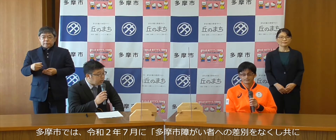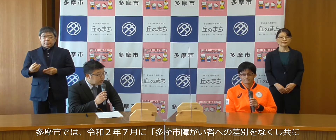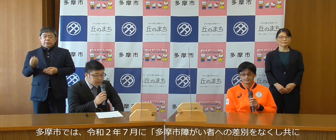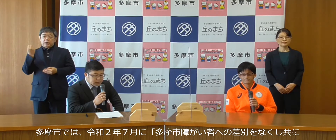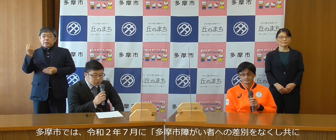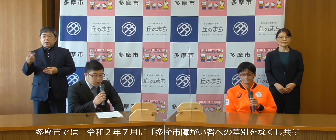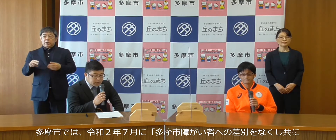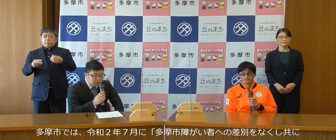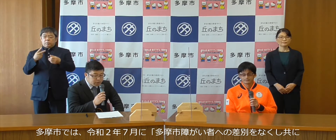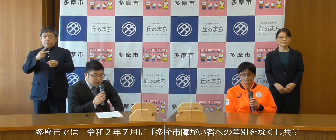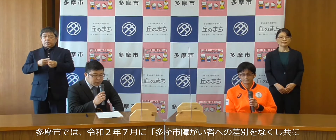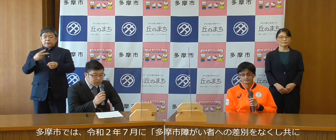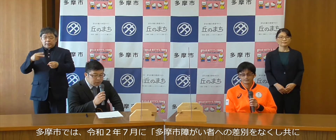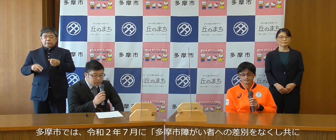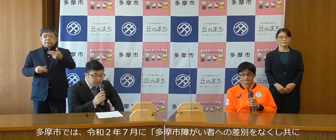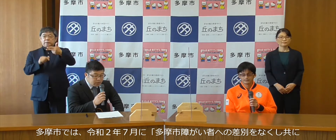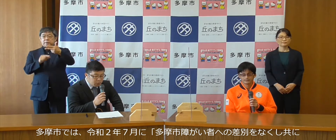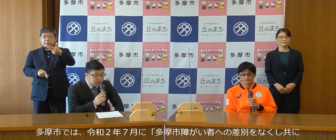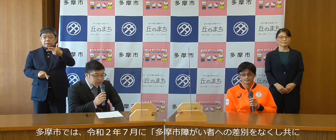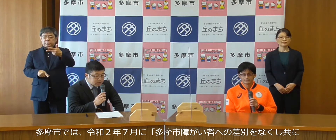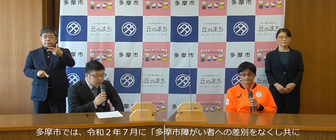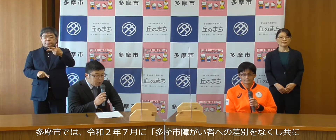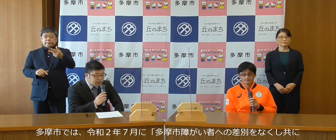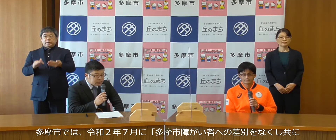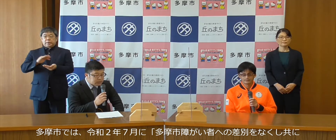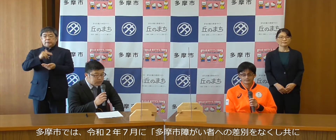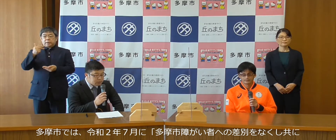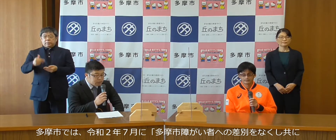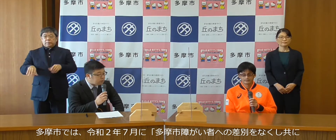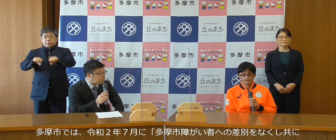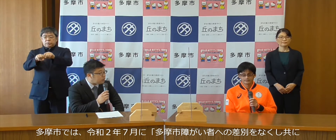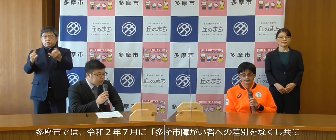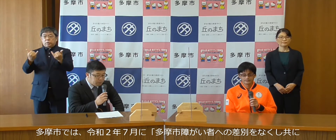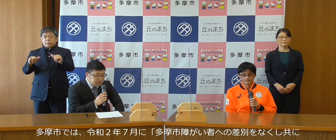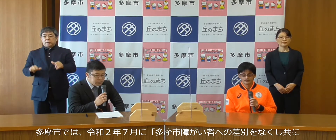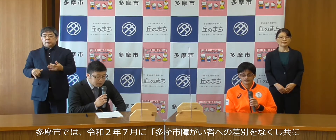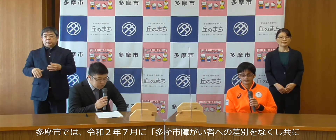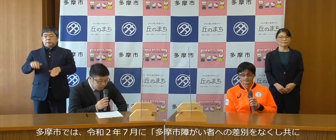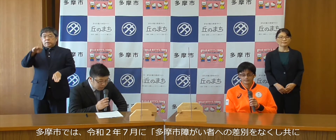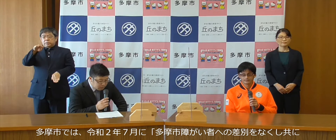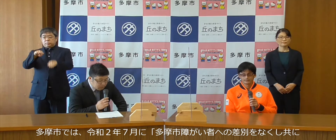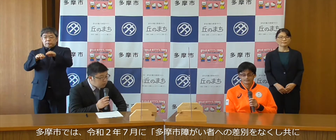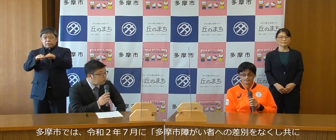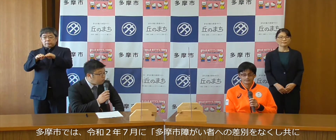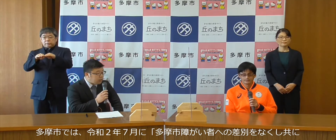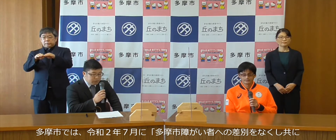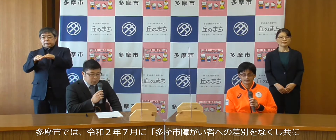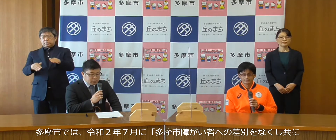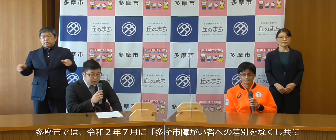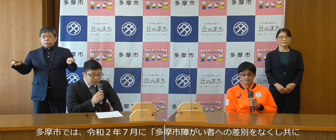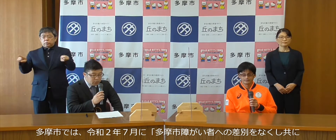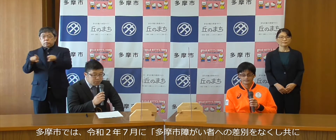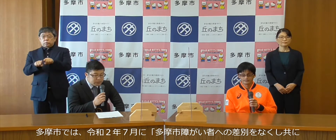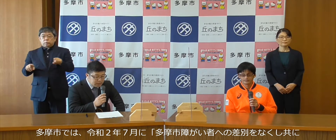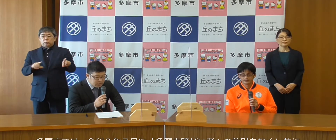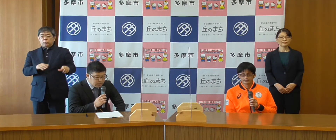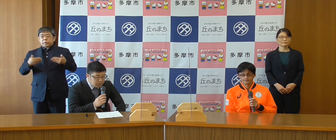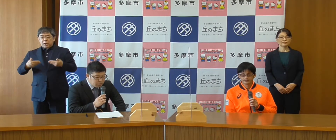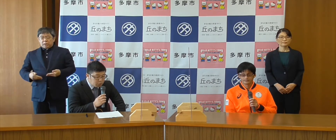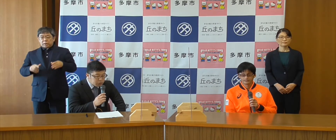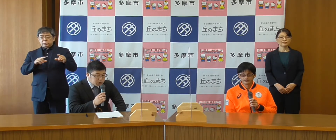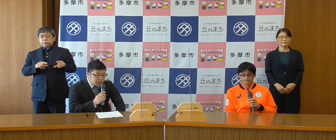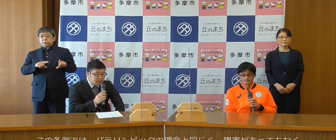月に多摩市障害者の差別をなくし、共に安心して暮らすことのできるまちづくり条例を施行しておりまして